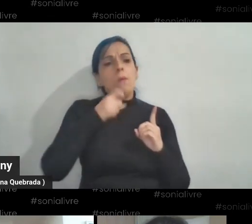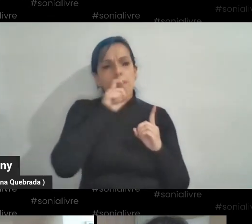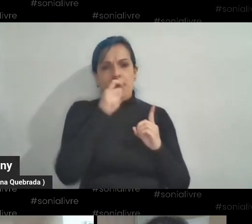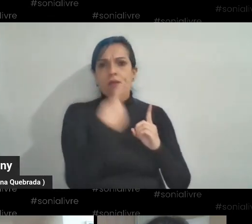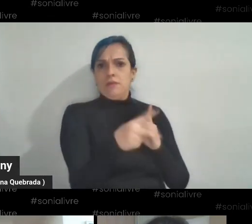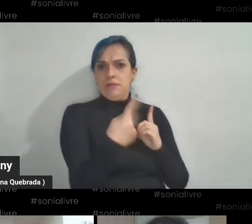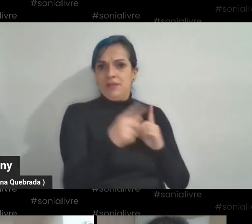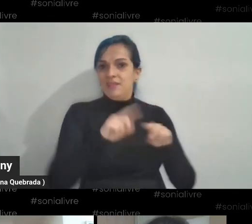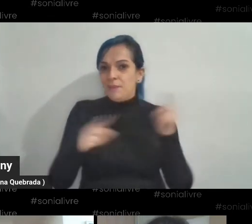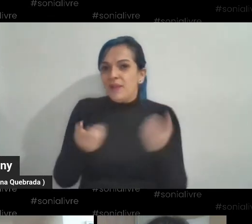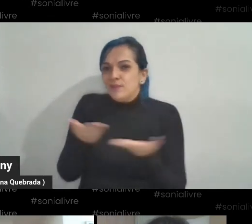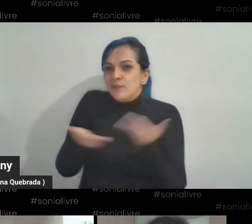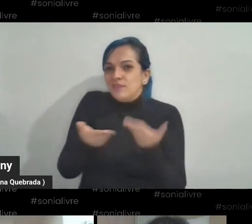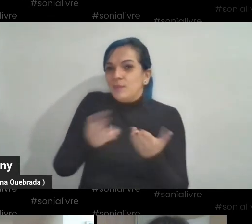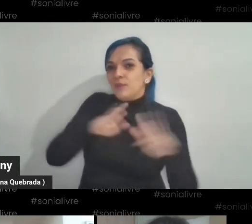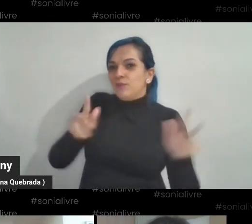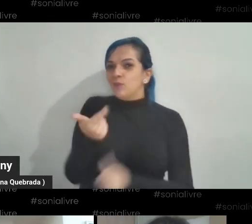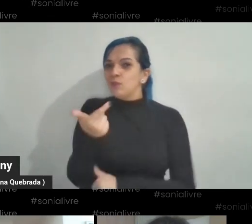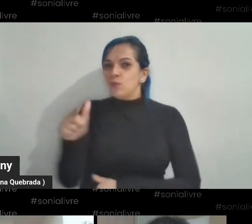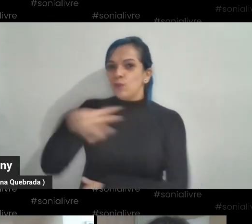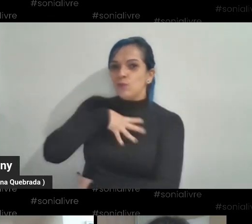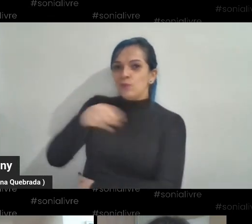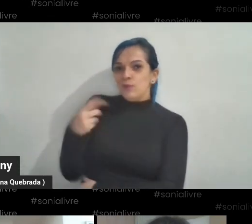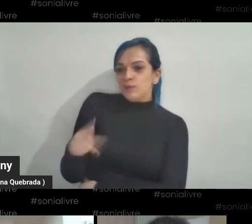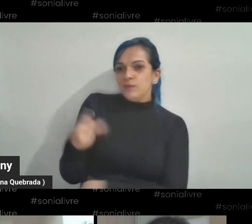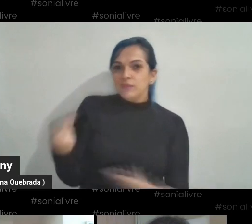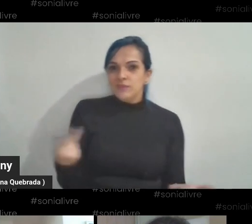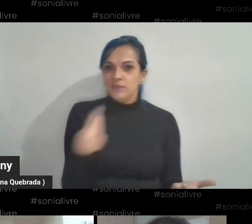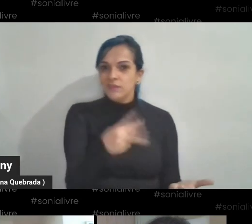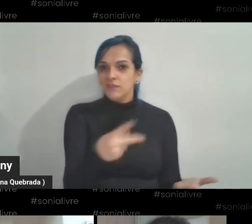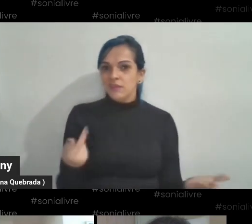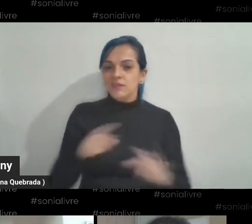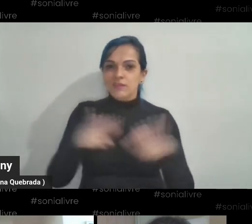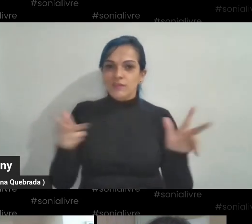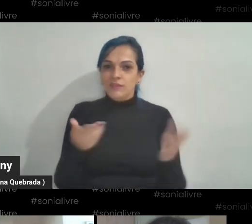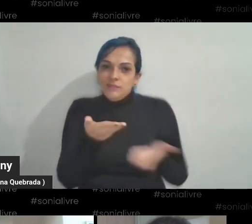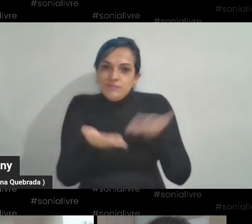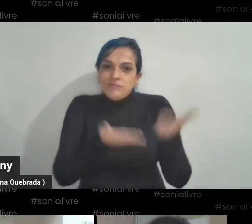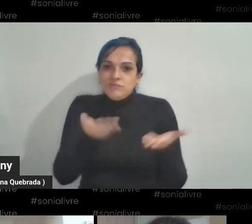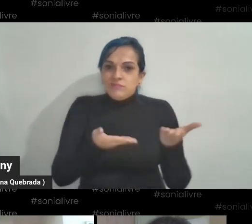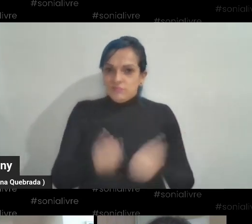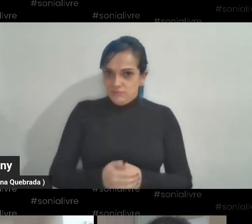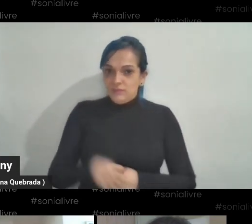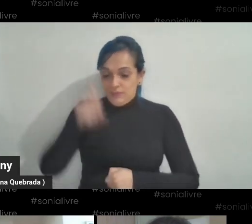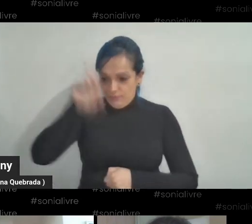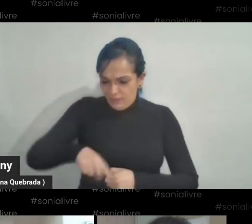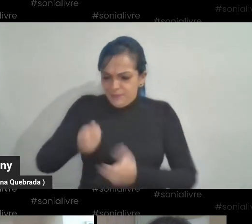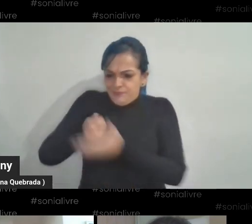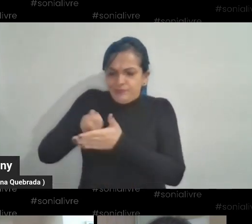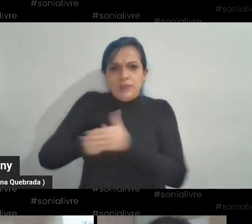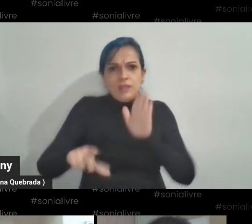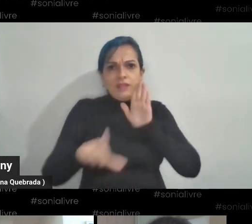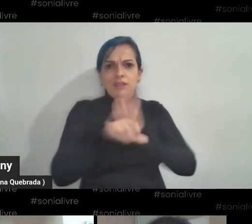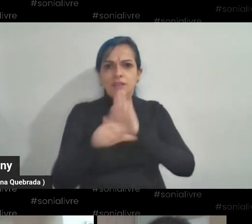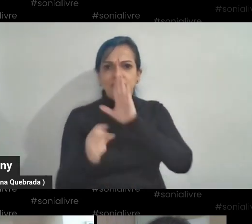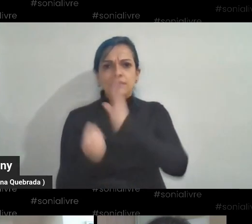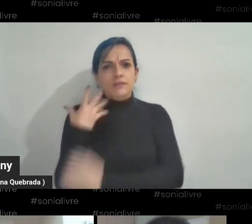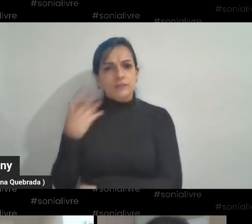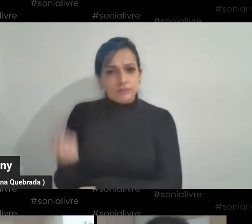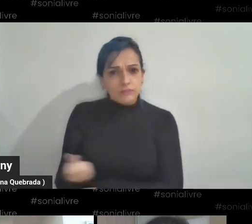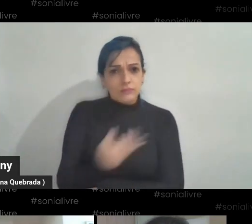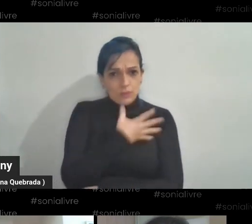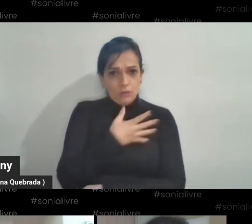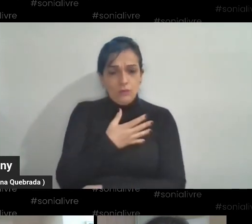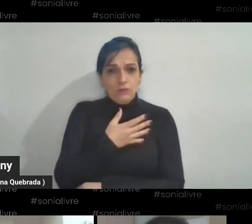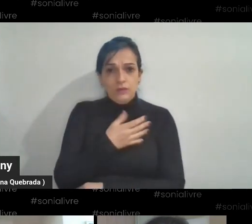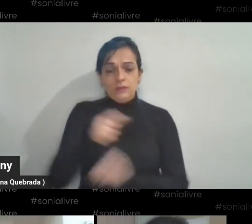que com os outros filhos. Então, a gente tem que lutar para que essa lei realmente, esse projeto de lei, aliás,